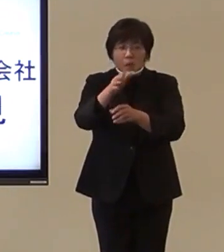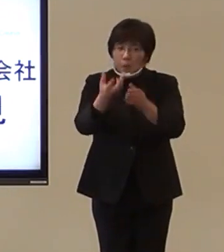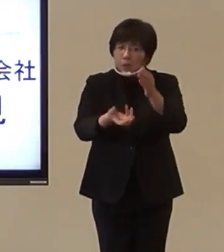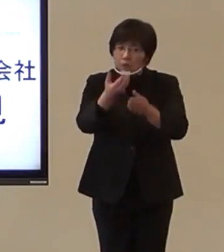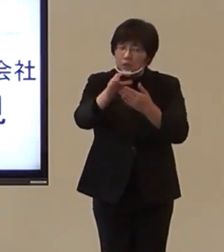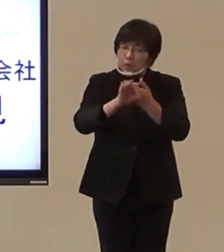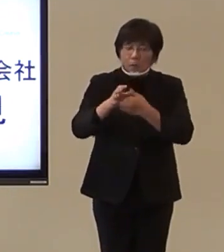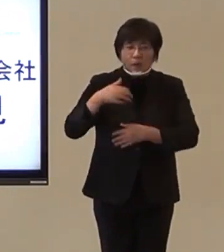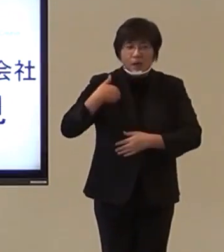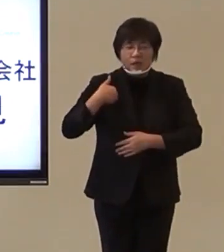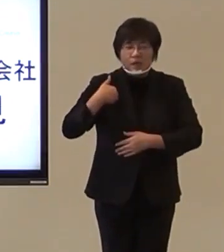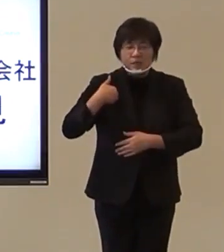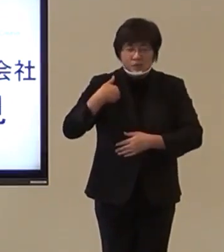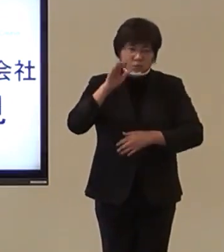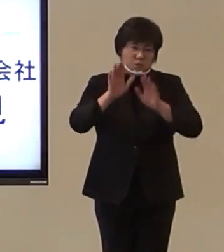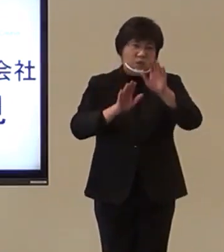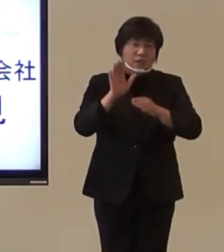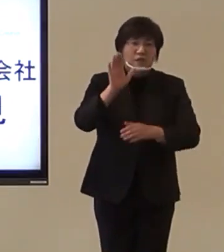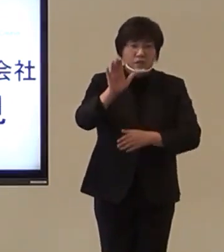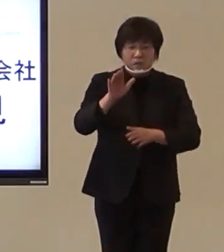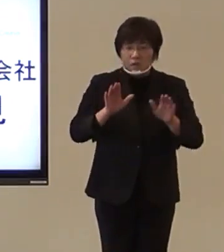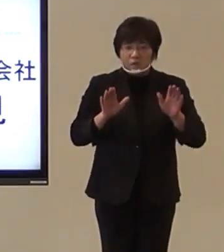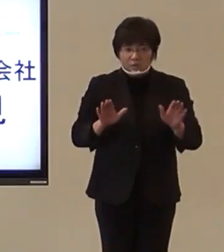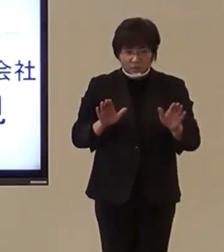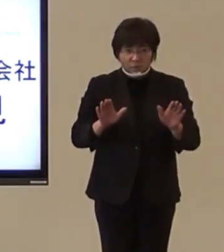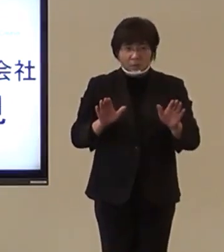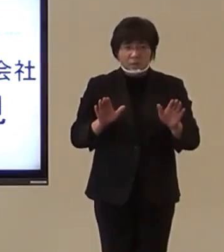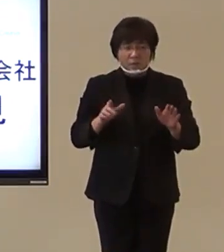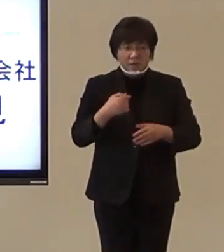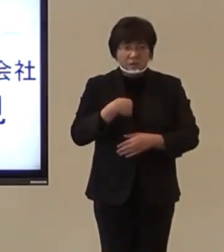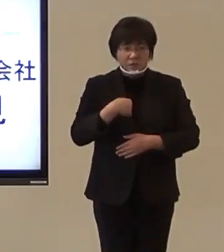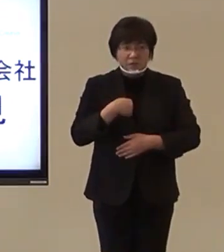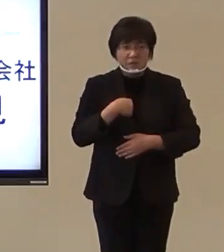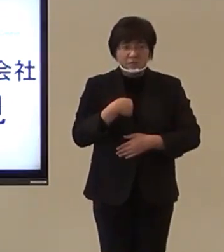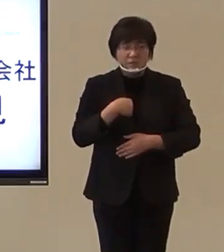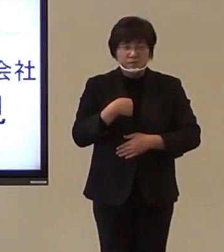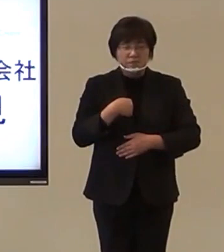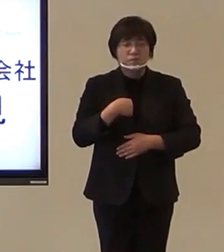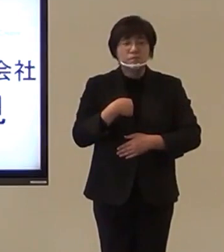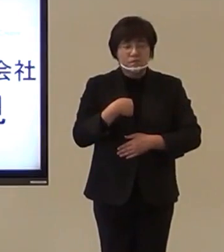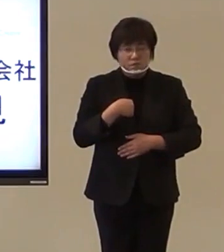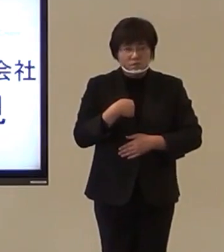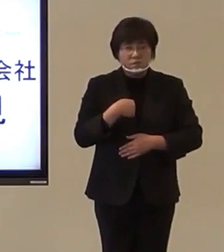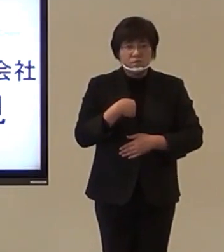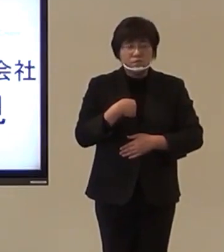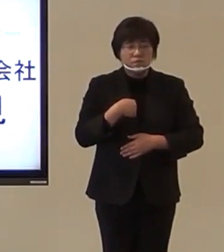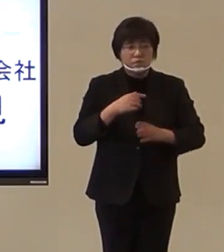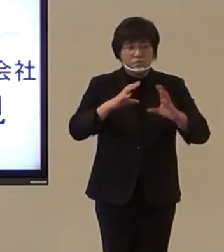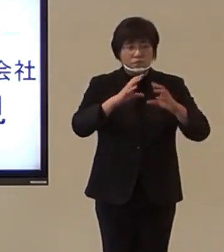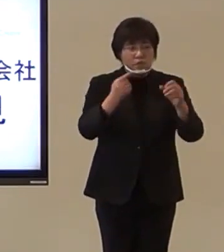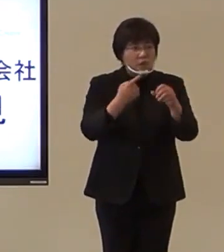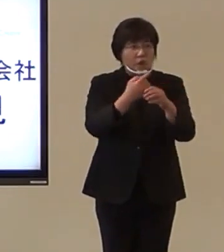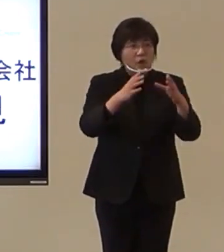が動いております。今日もね、私、海